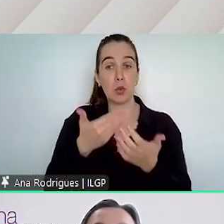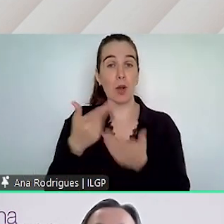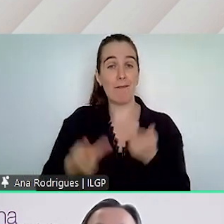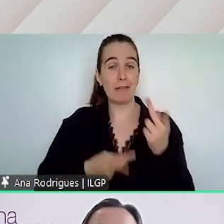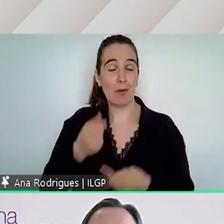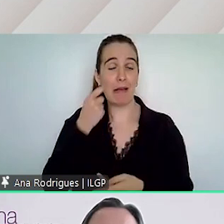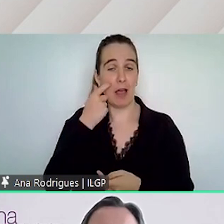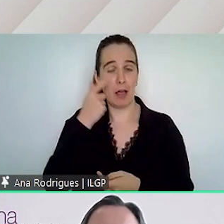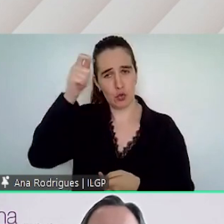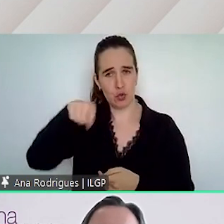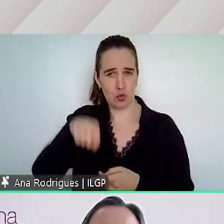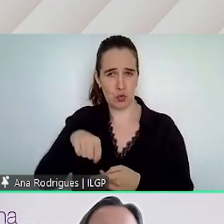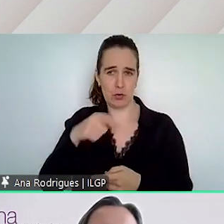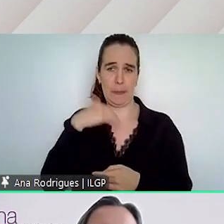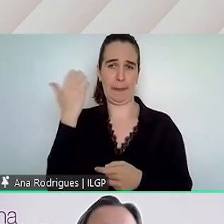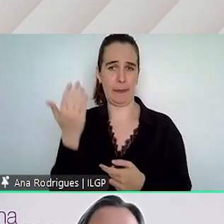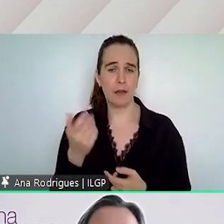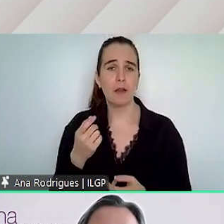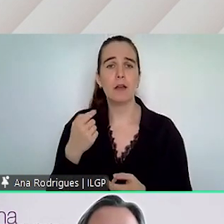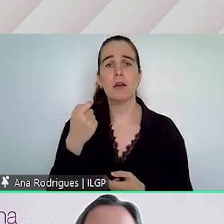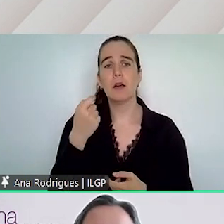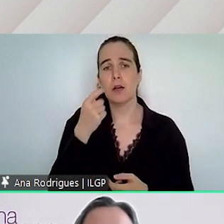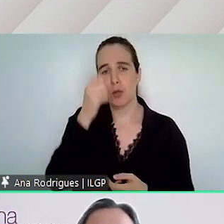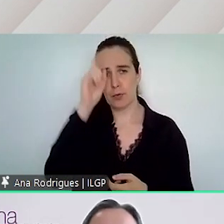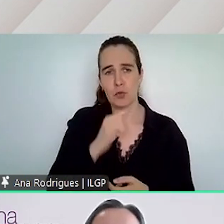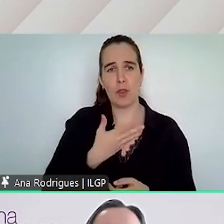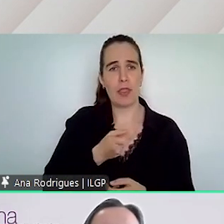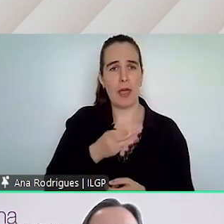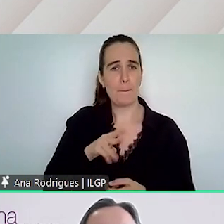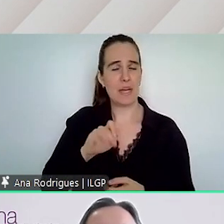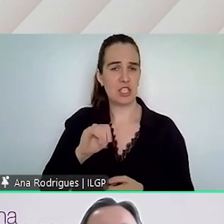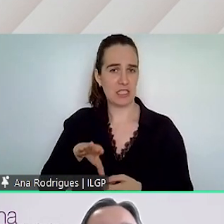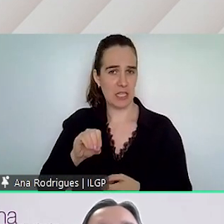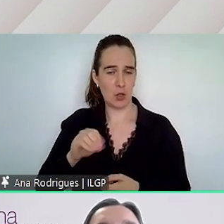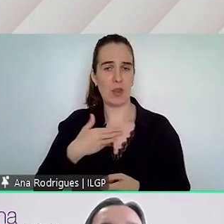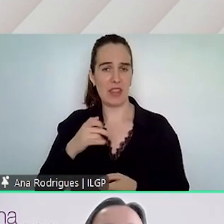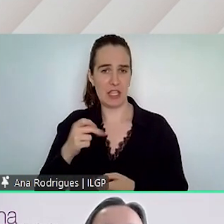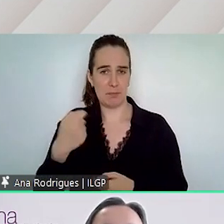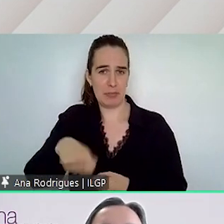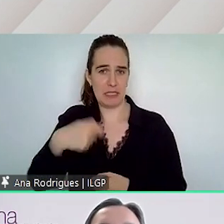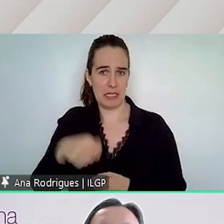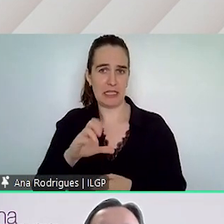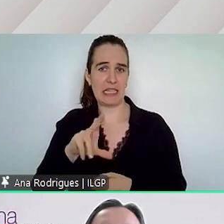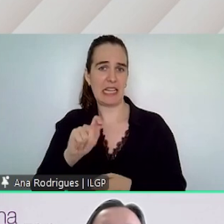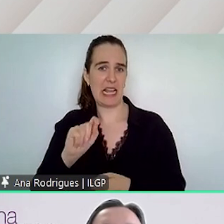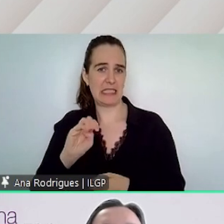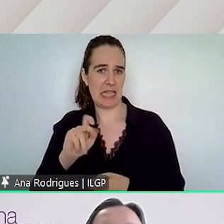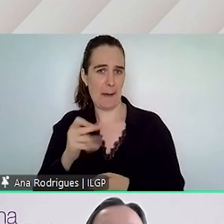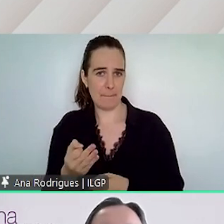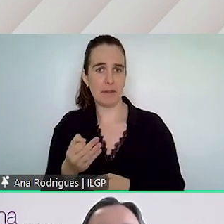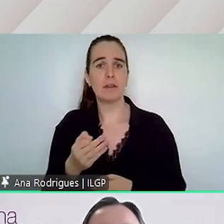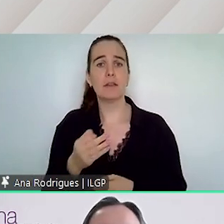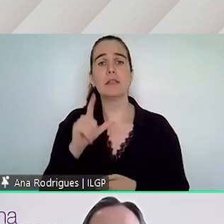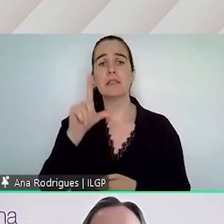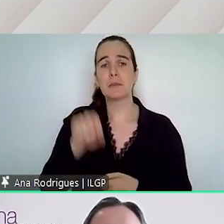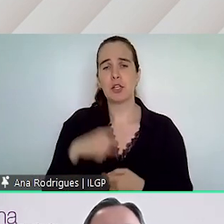júri altamente qualificado, presidido pelo professor Damasceno Dias, presidente da CRESAP, e composto por especialistas de várias áreas